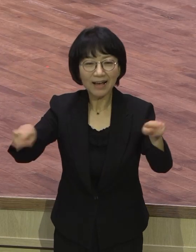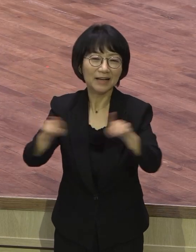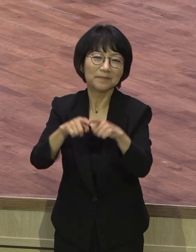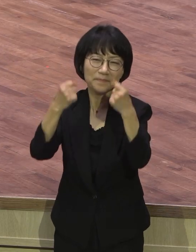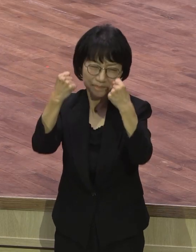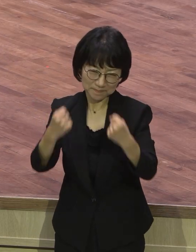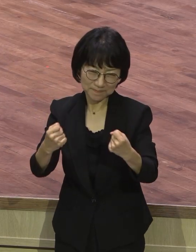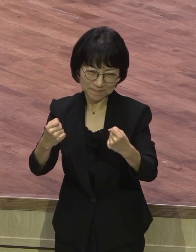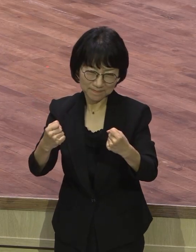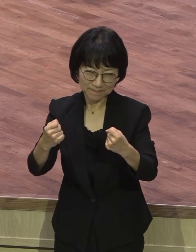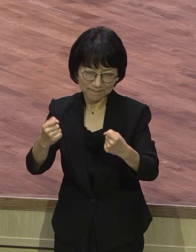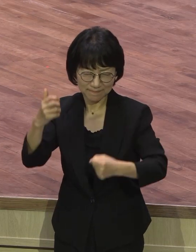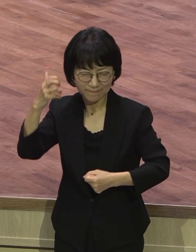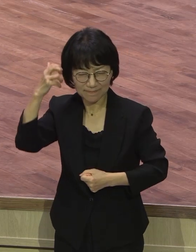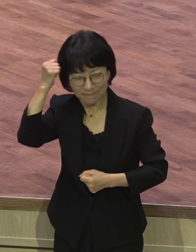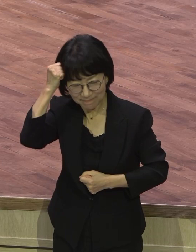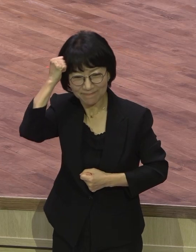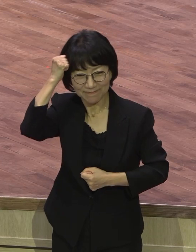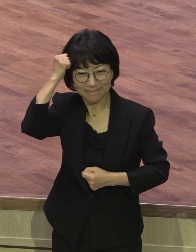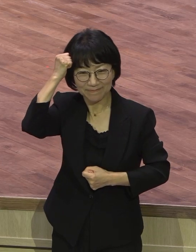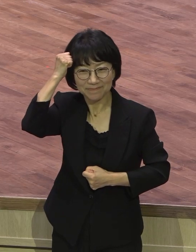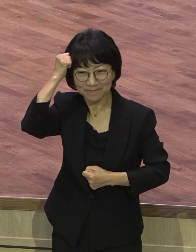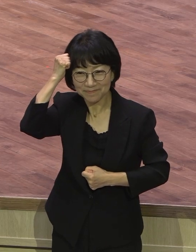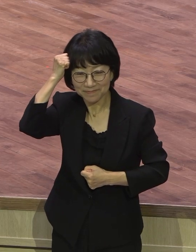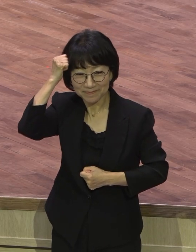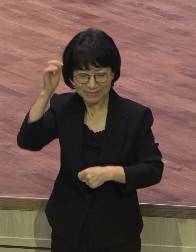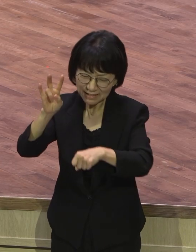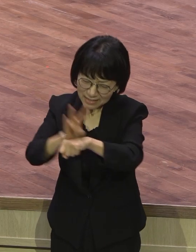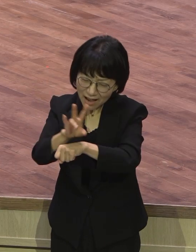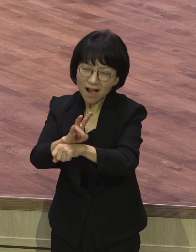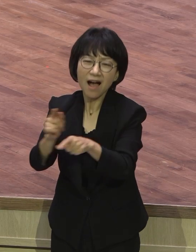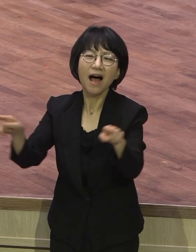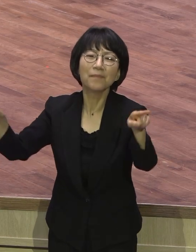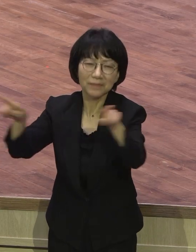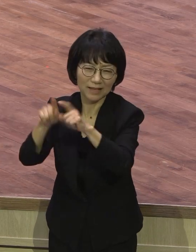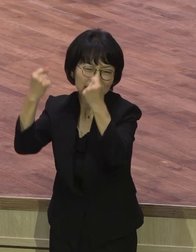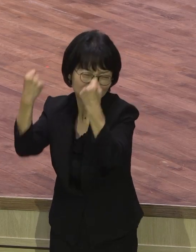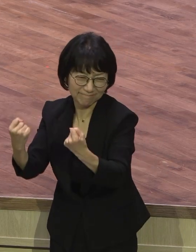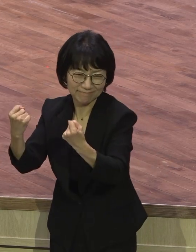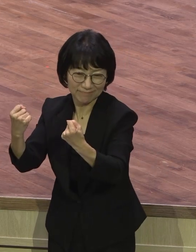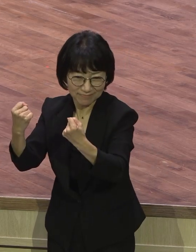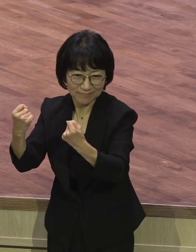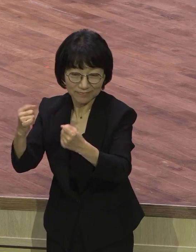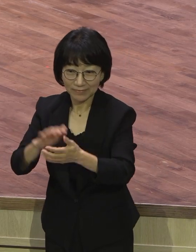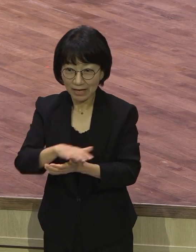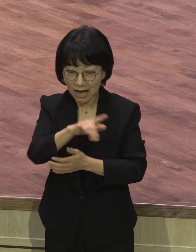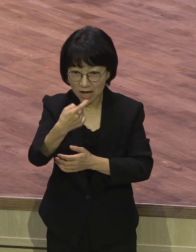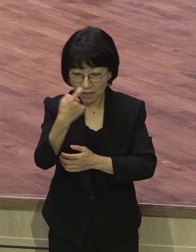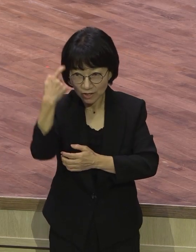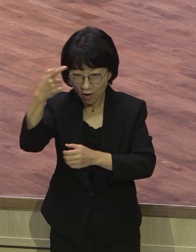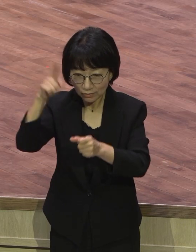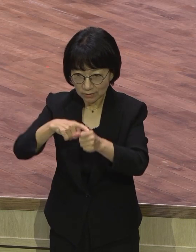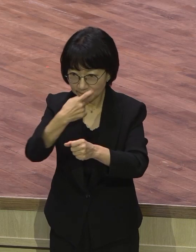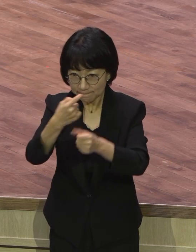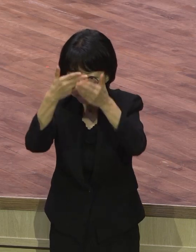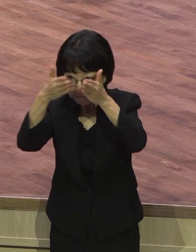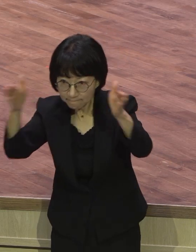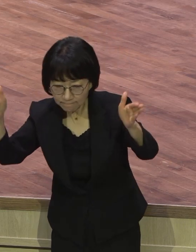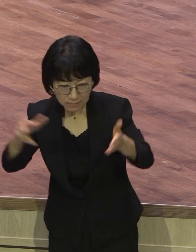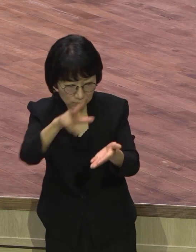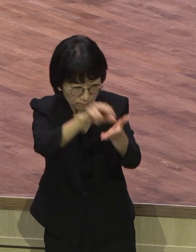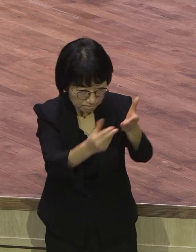거요. 24시 함께 하신다는 겁니다. 늘 함께 하신다는 겁니다. 우리는 이 영적인 눈을 열어가지고 문제와